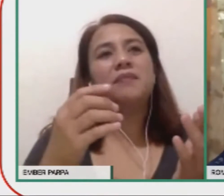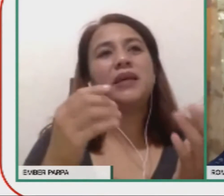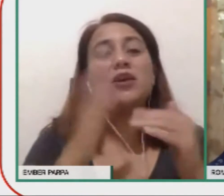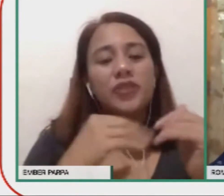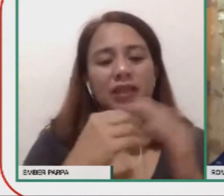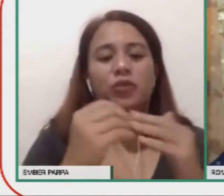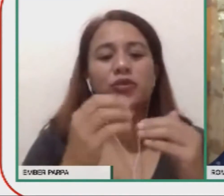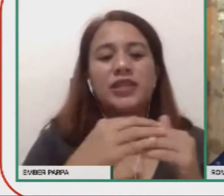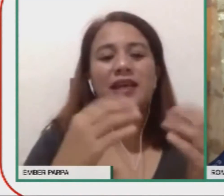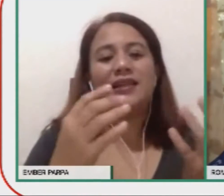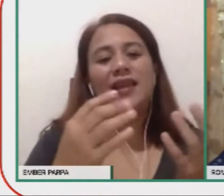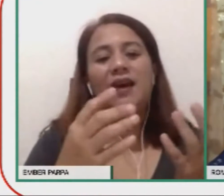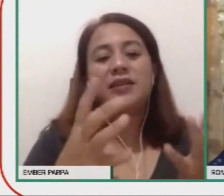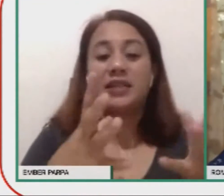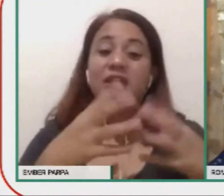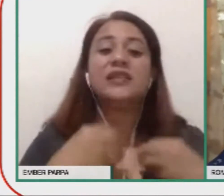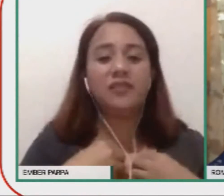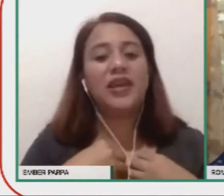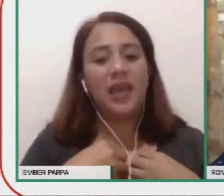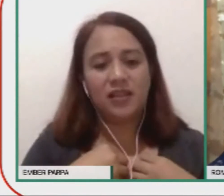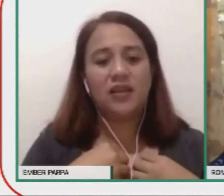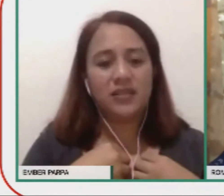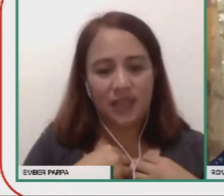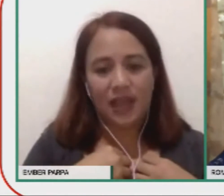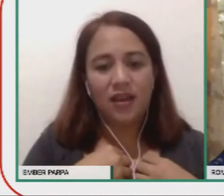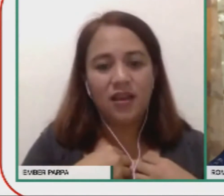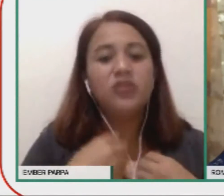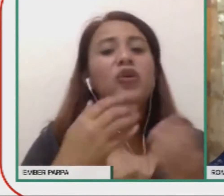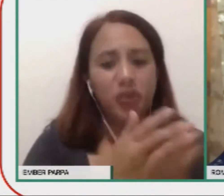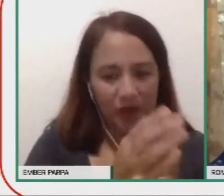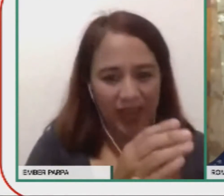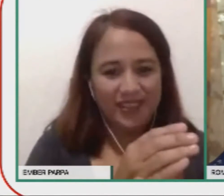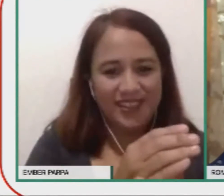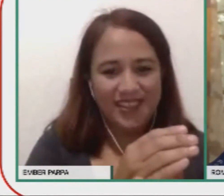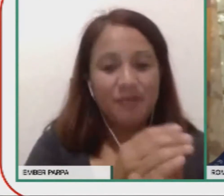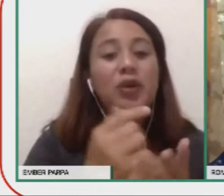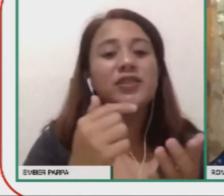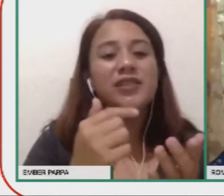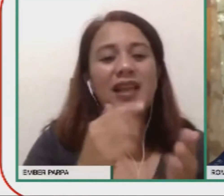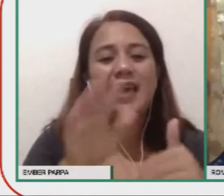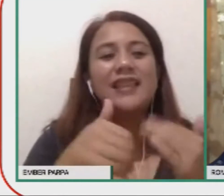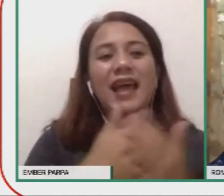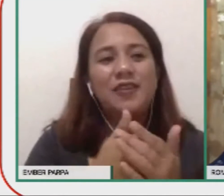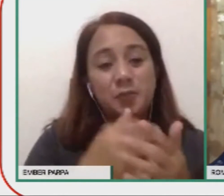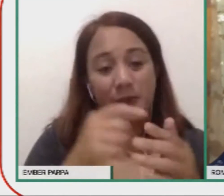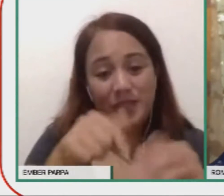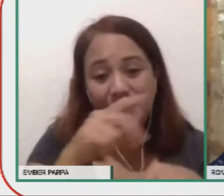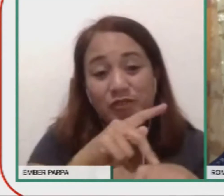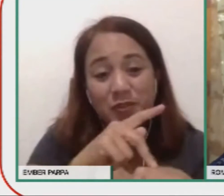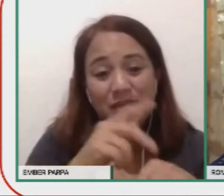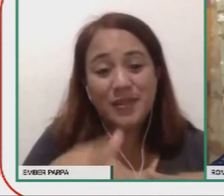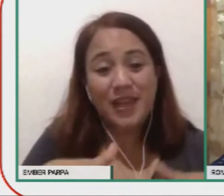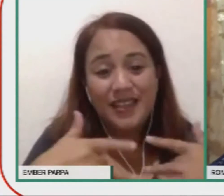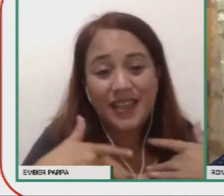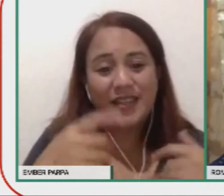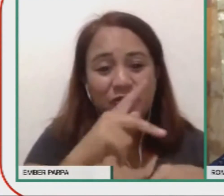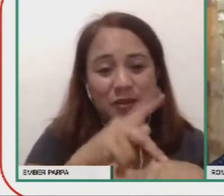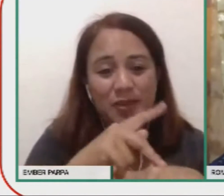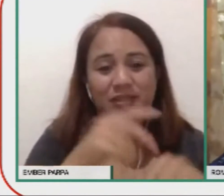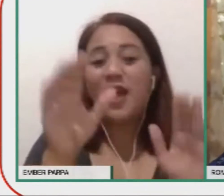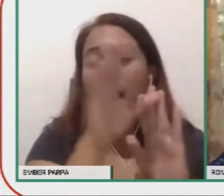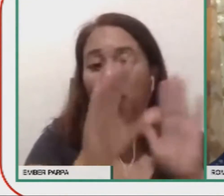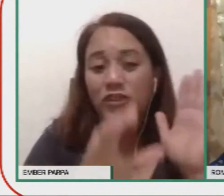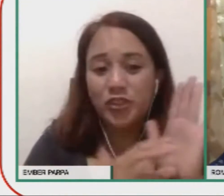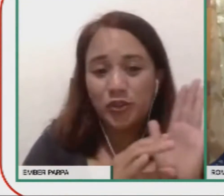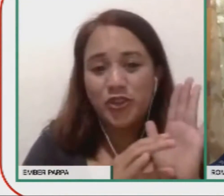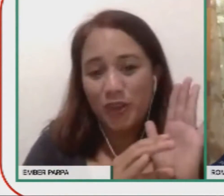maging kontento sila na nasa receiving end lang sila. Know your rights. Because lahat tayo, especially dito sa Philippines, pinanganak tayo sa Philippines,